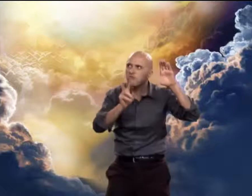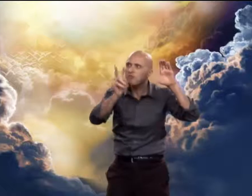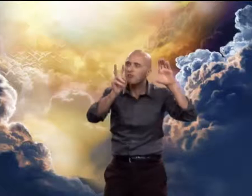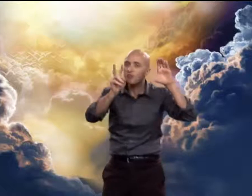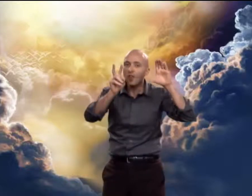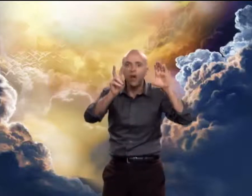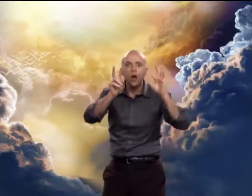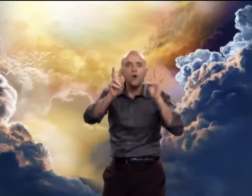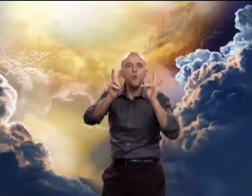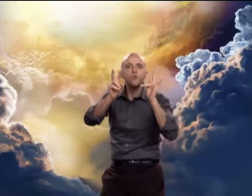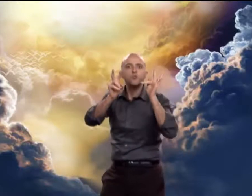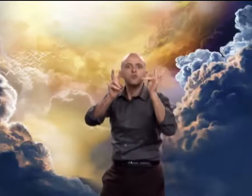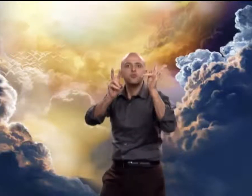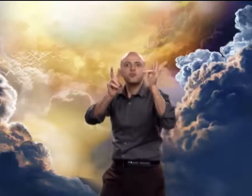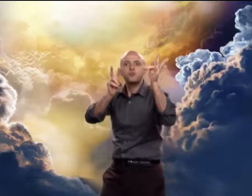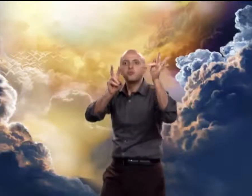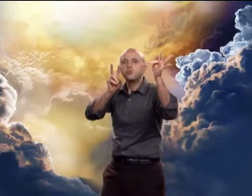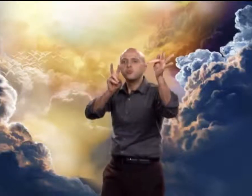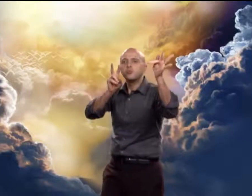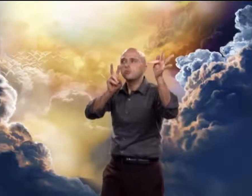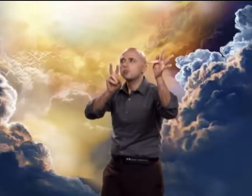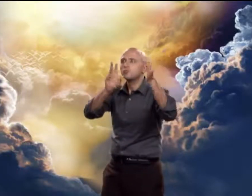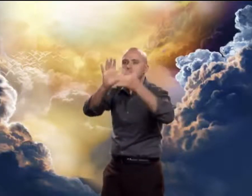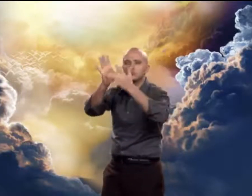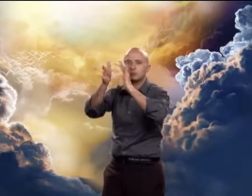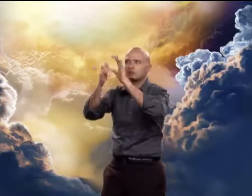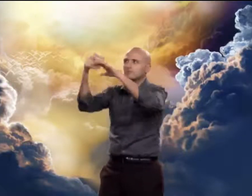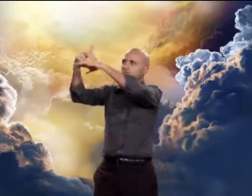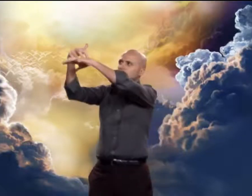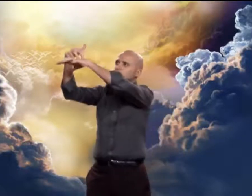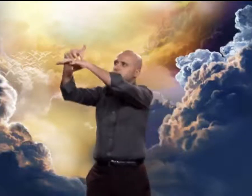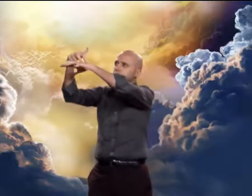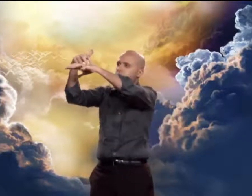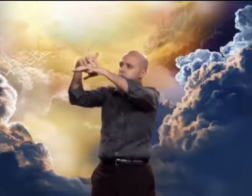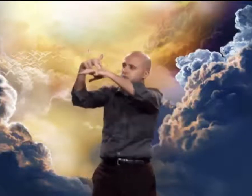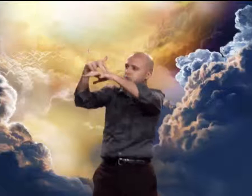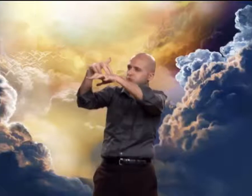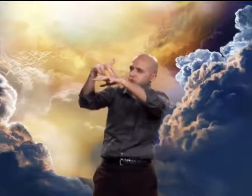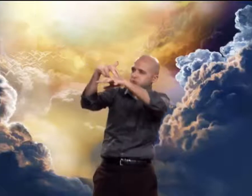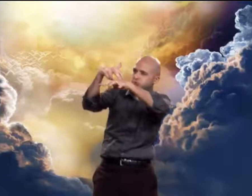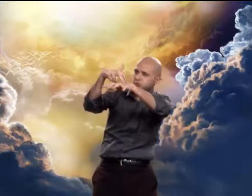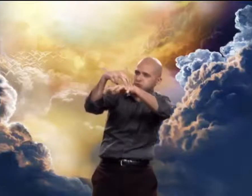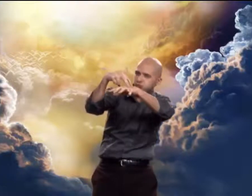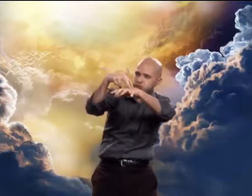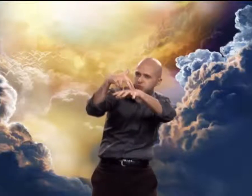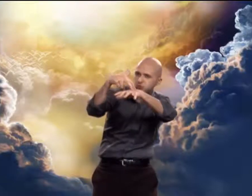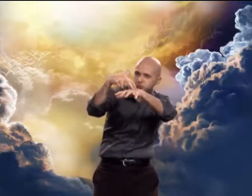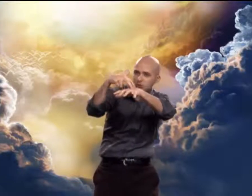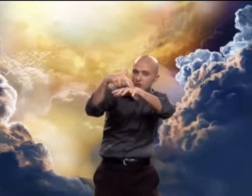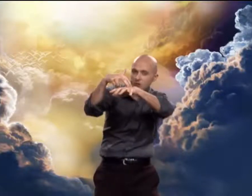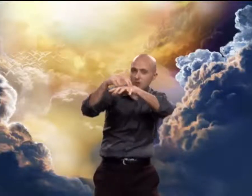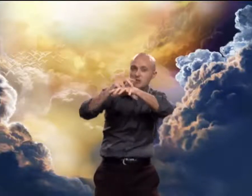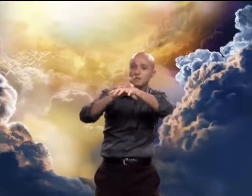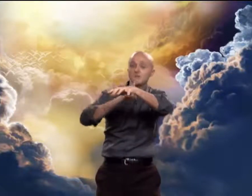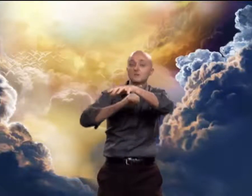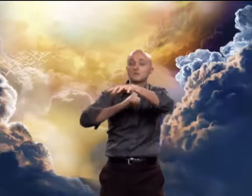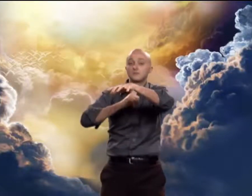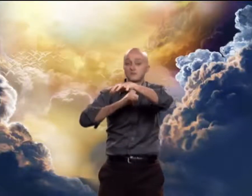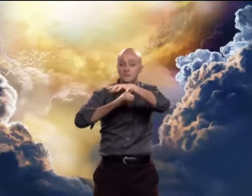primeiro. Disse o profeta de Pátimos: "Eis que ele vem com as nuvens, e todo o olho o verá."